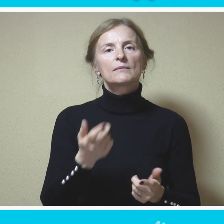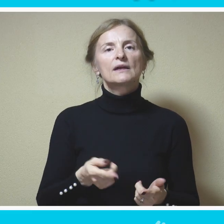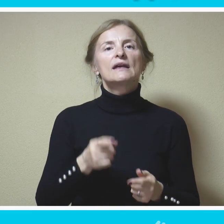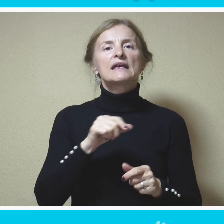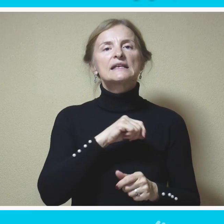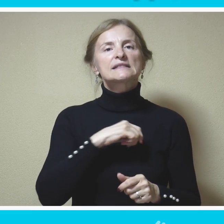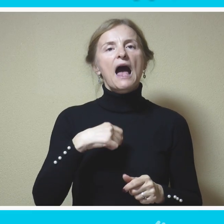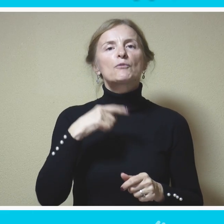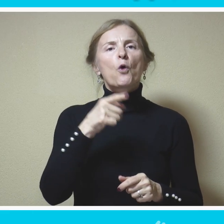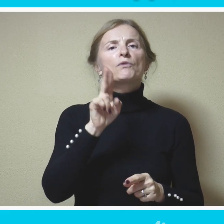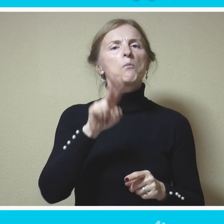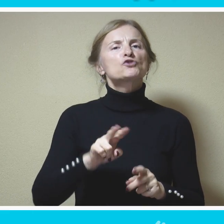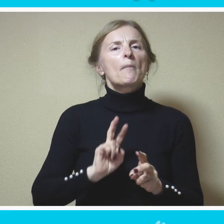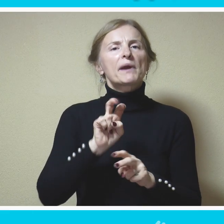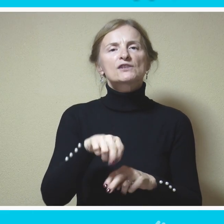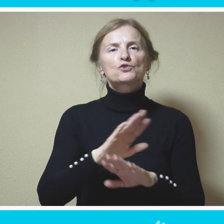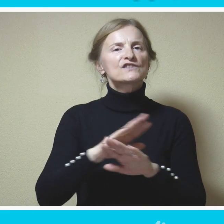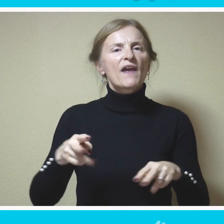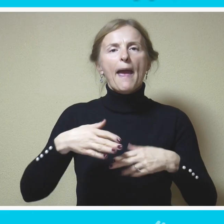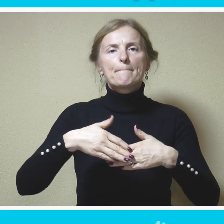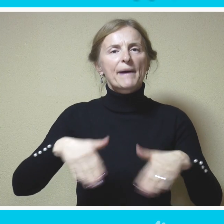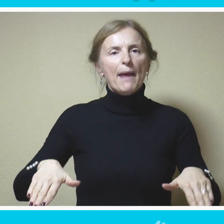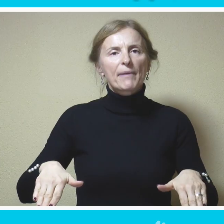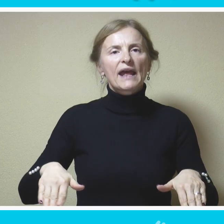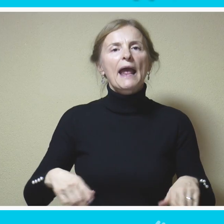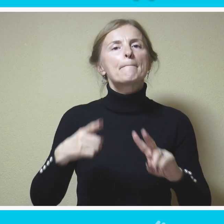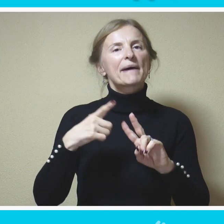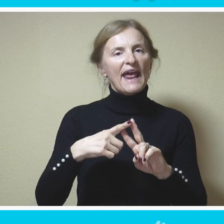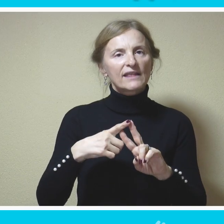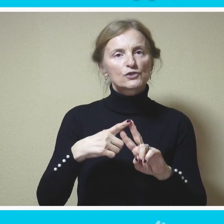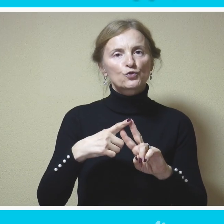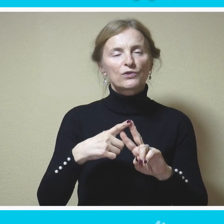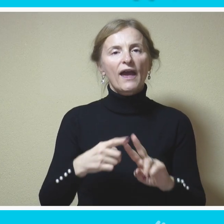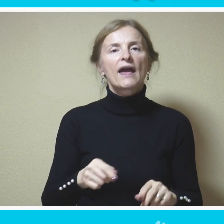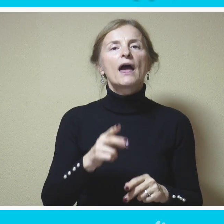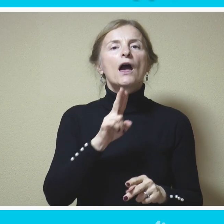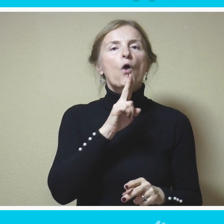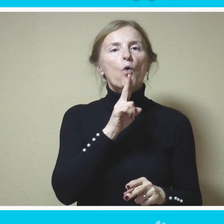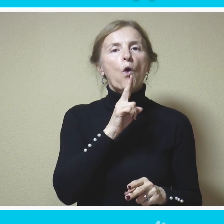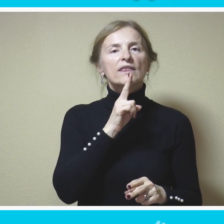da savlada sve prepreke, predrasude